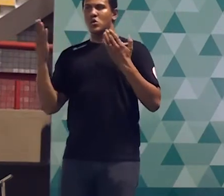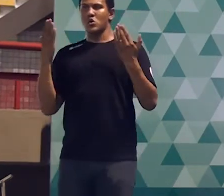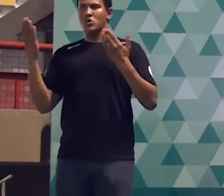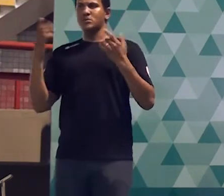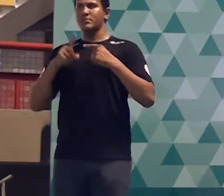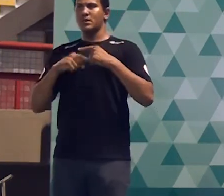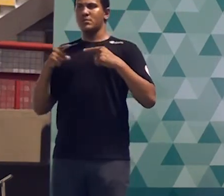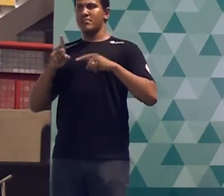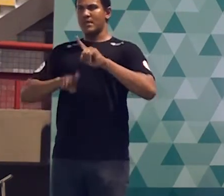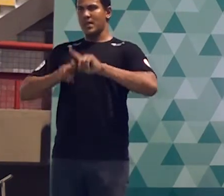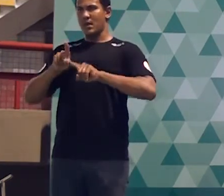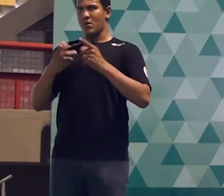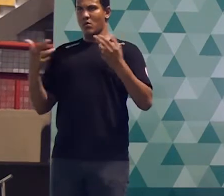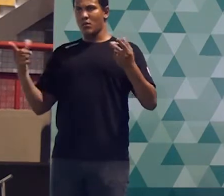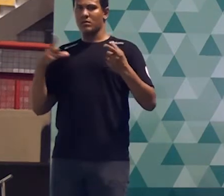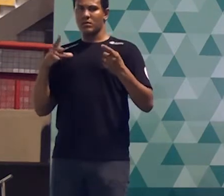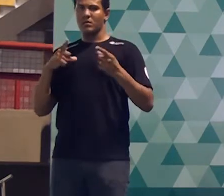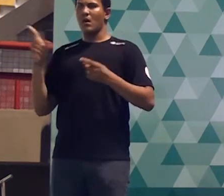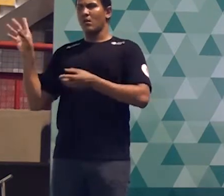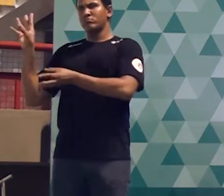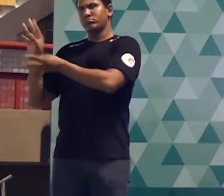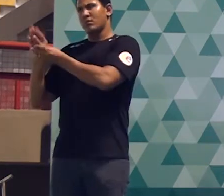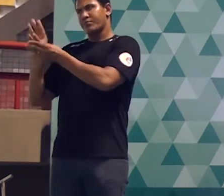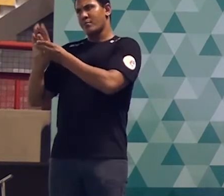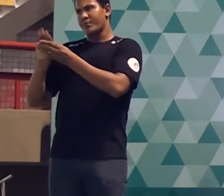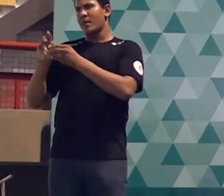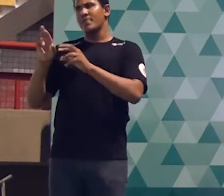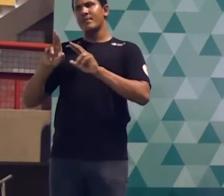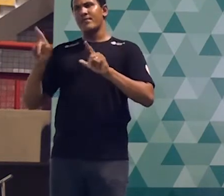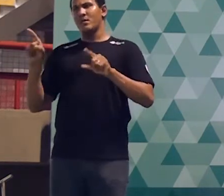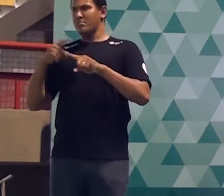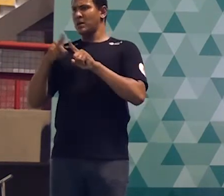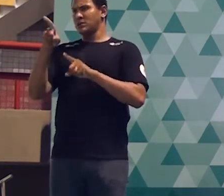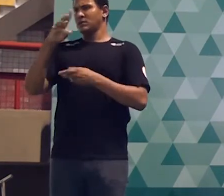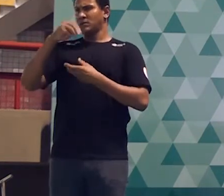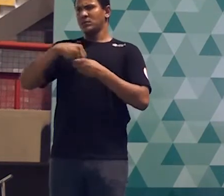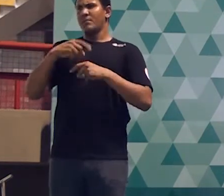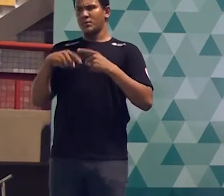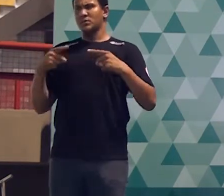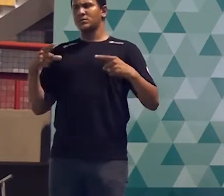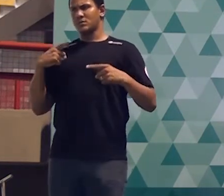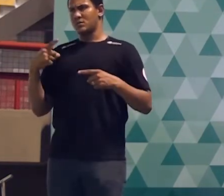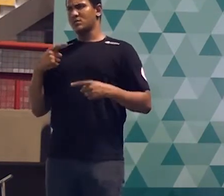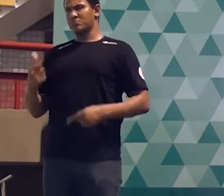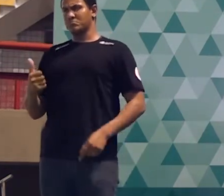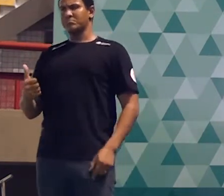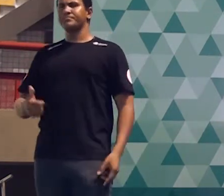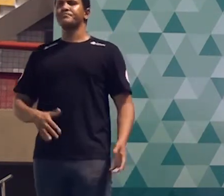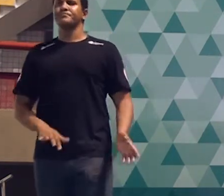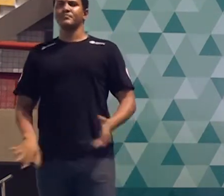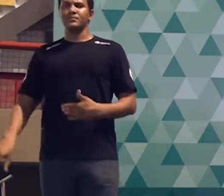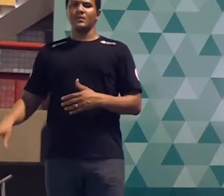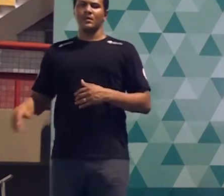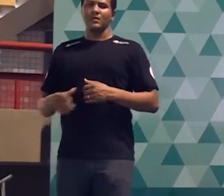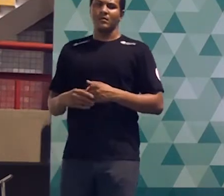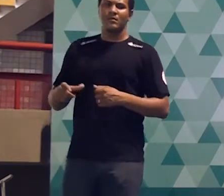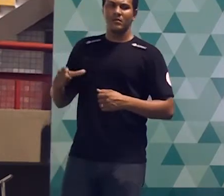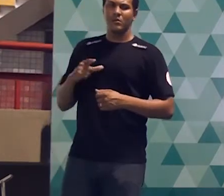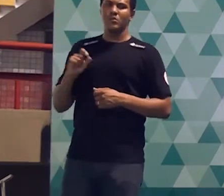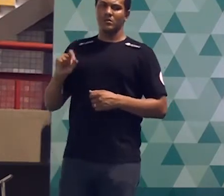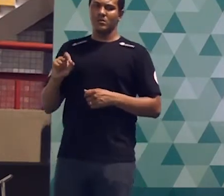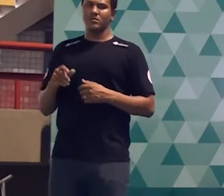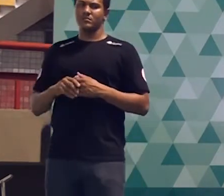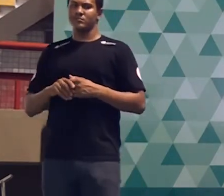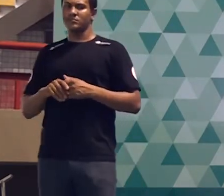certo? Então é um resumo diferente do que tem na apostila de vocês, mas tem tudo na apostila. Diz o seguinte: as